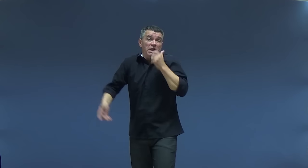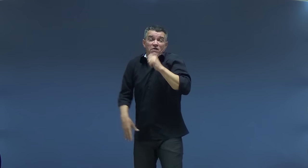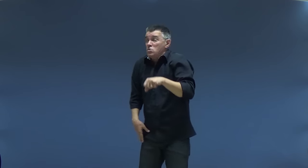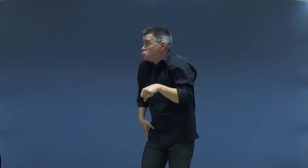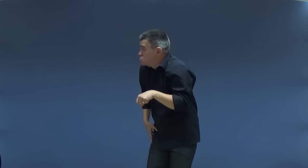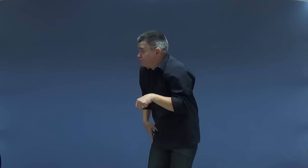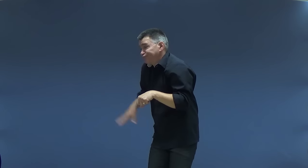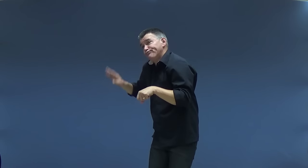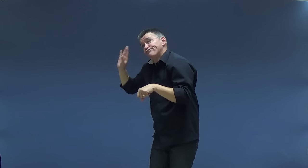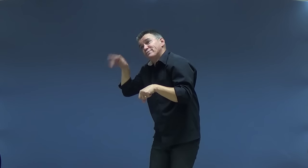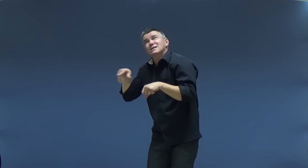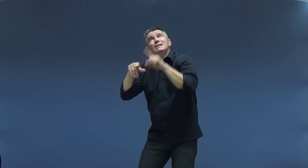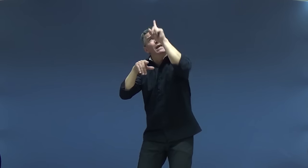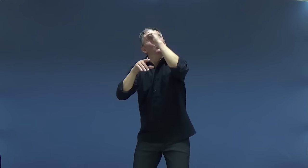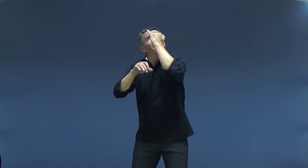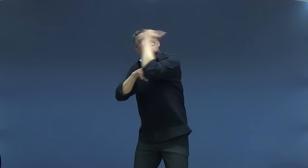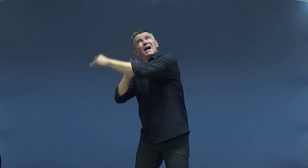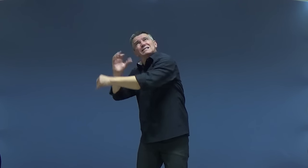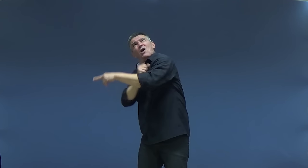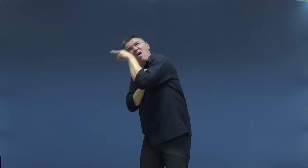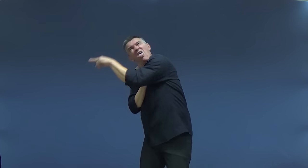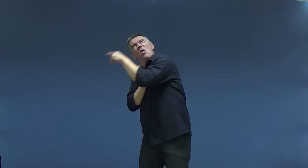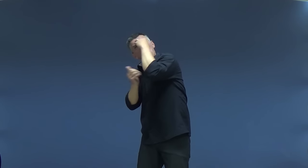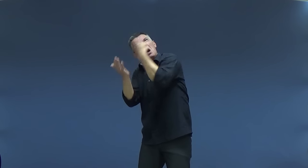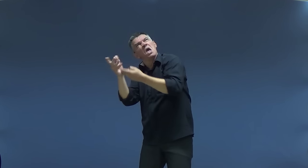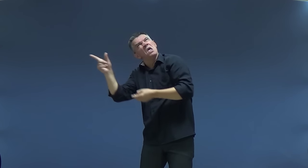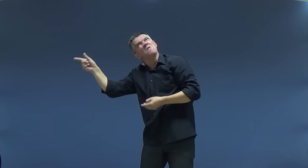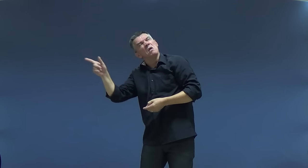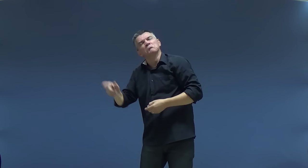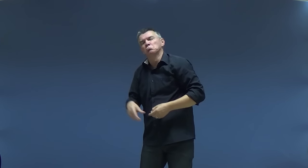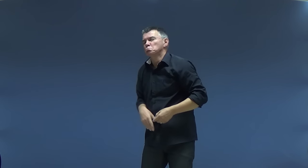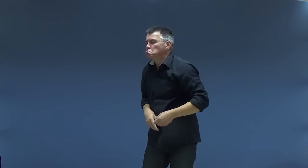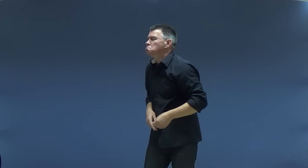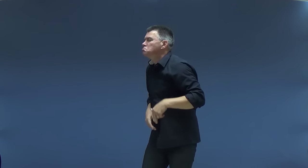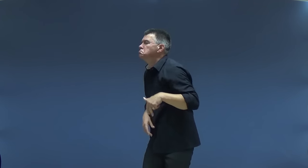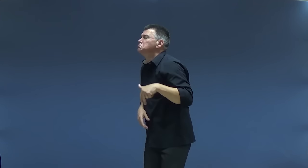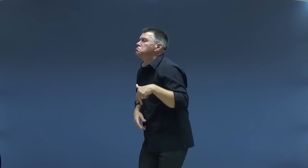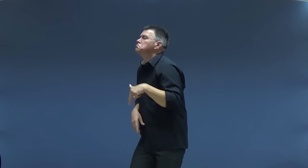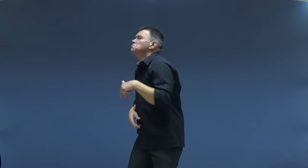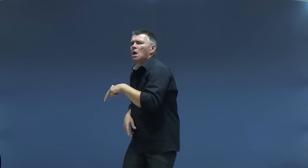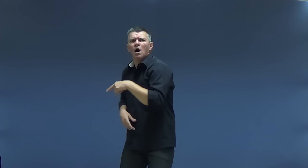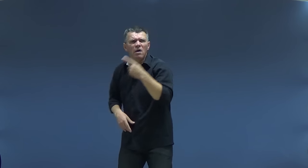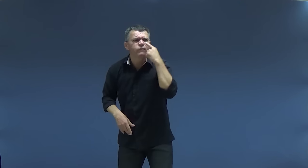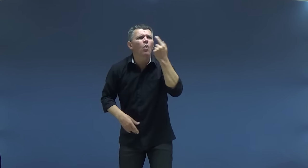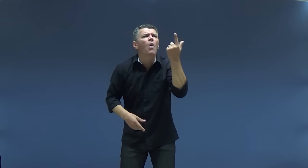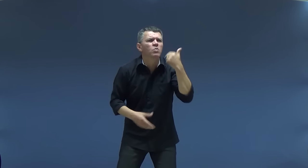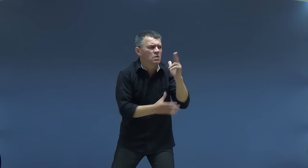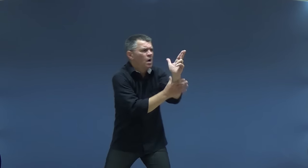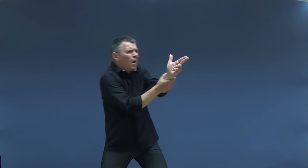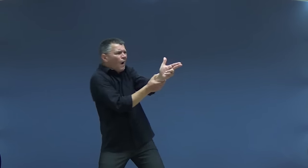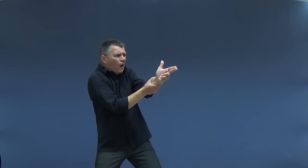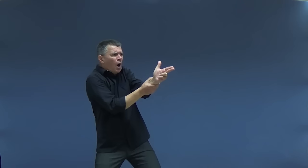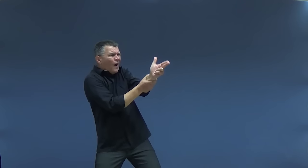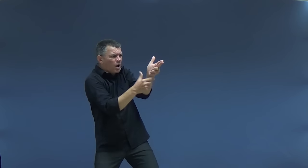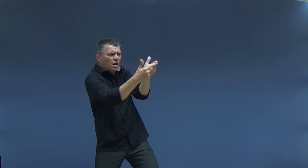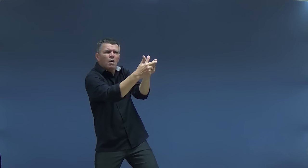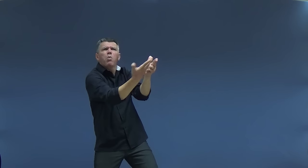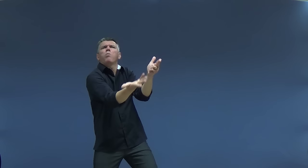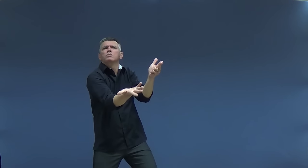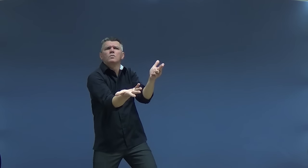quê? E a velhinha, ai Deus, fala pra ele, salva ele, tá? E continuava. Como é que pode, gente?